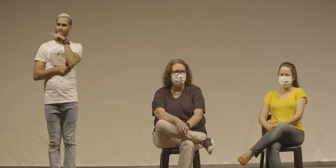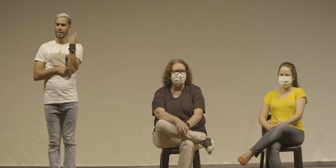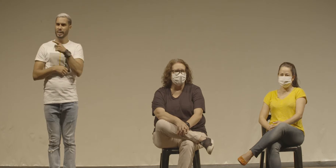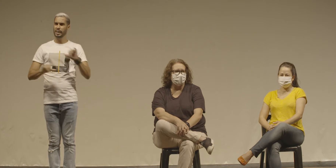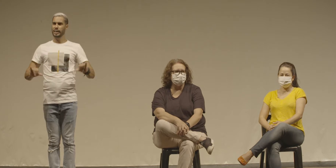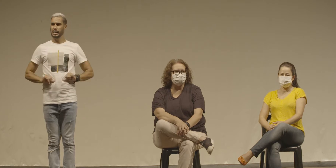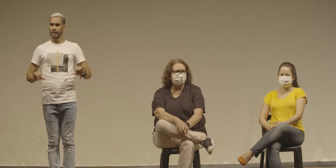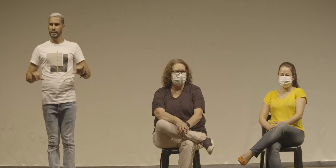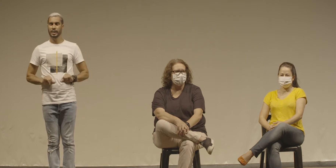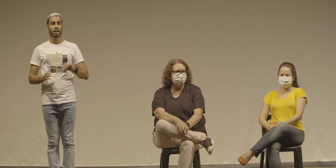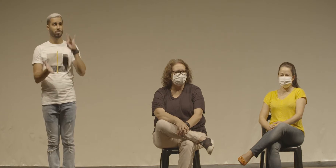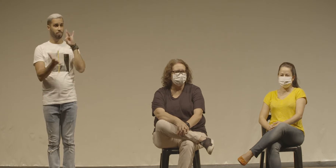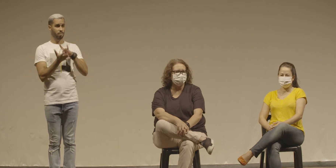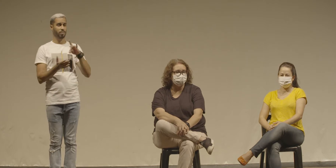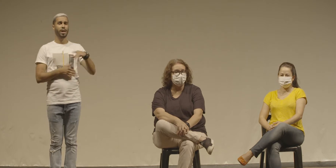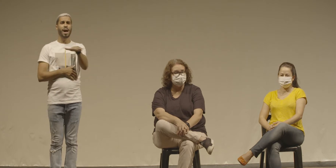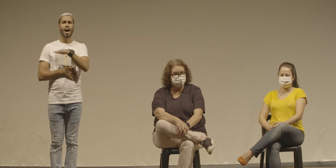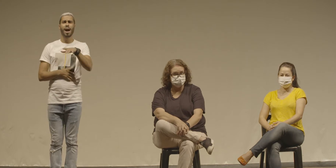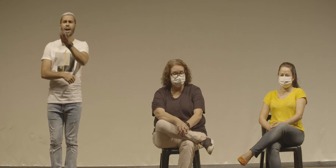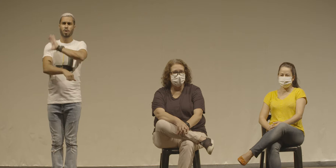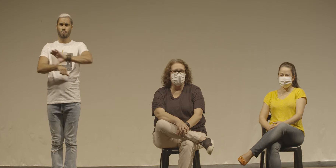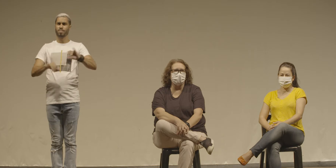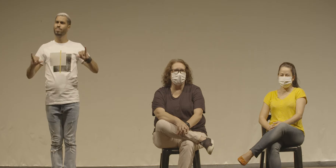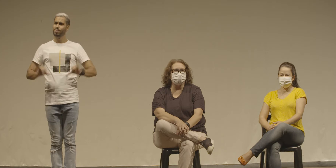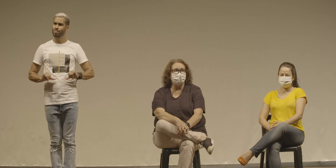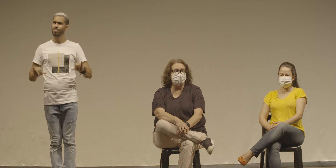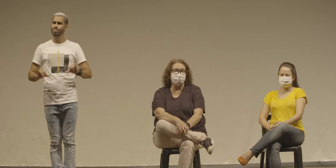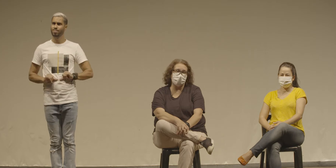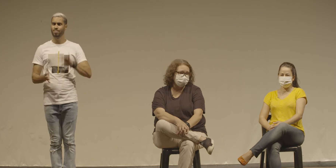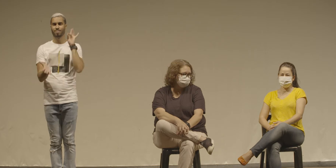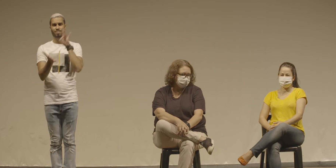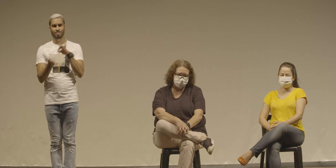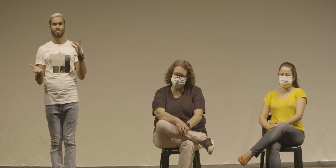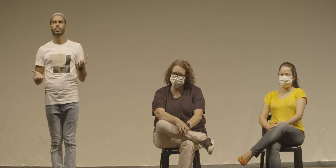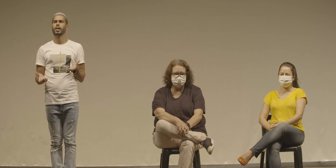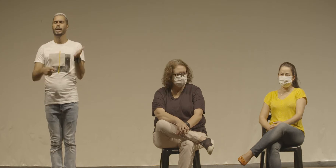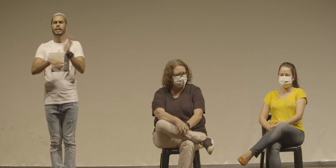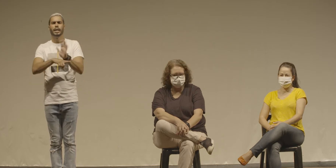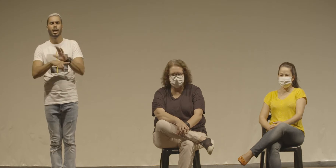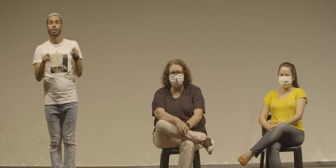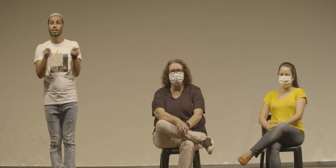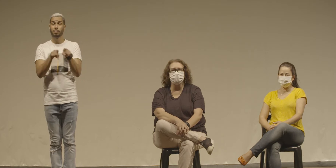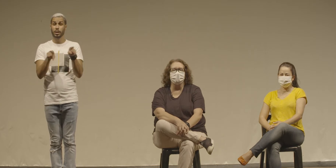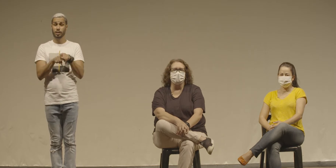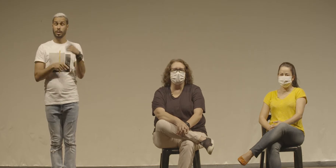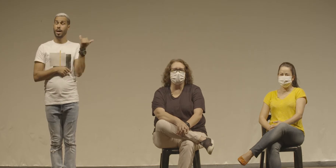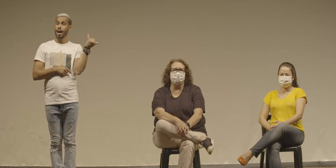muito, a nossa área da cultura tem sofrido bastante, a do cinema, do audiovisual, então nem se